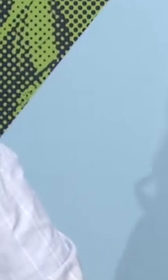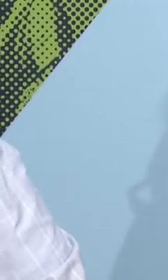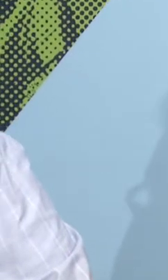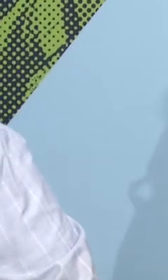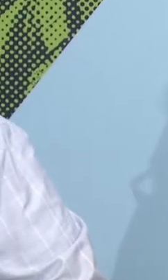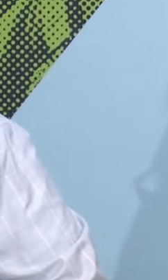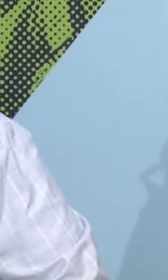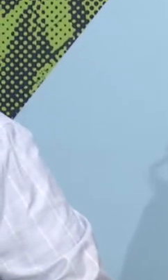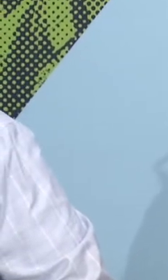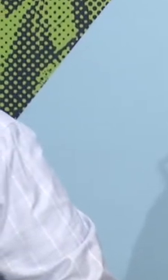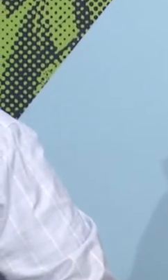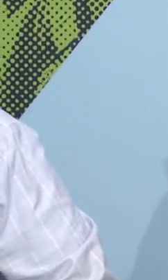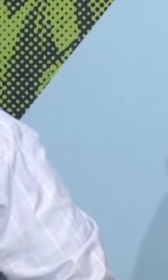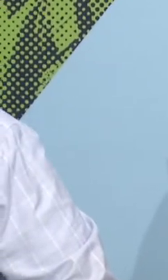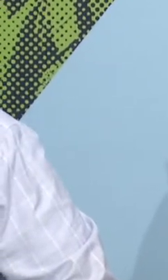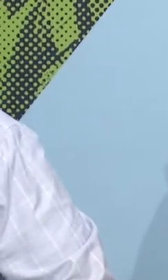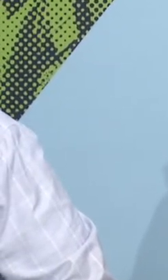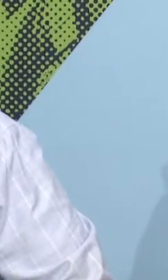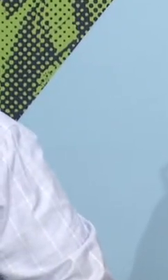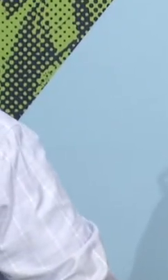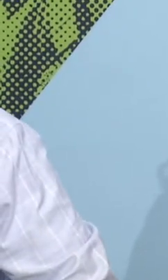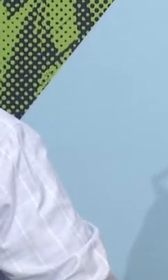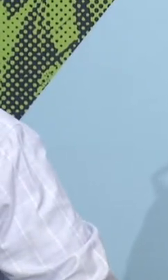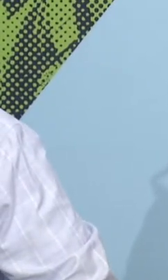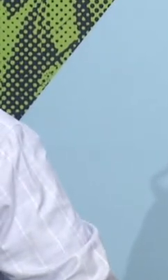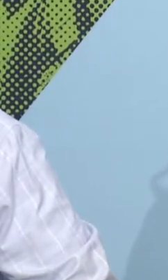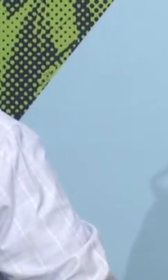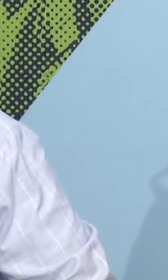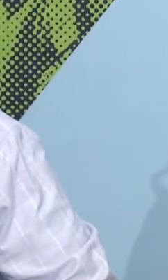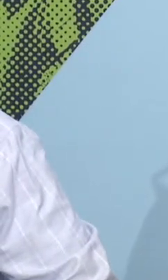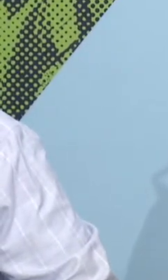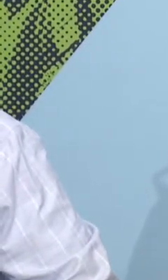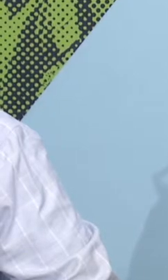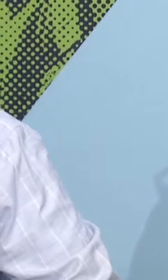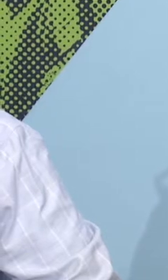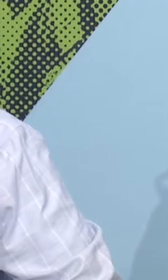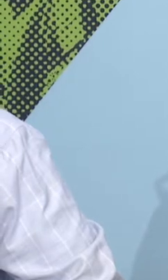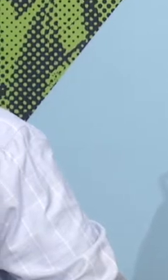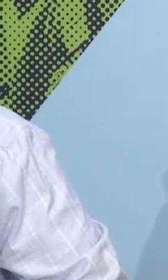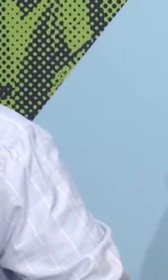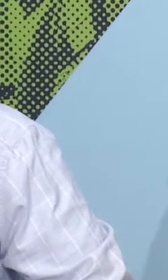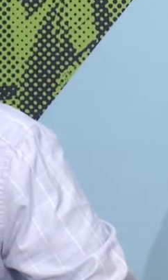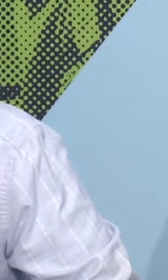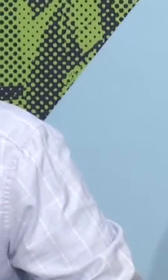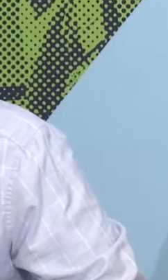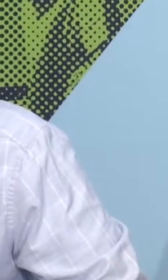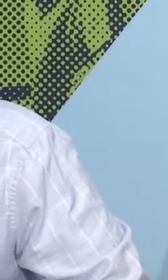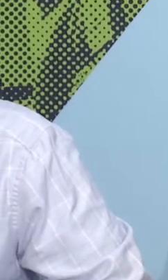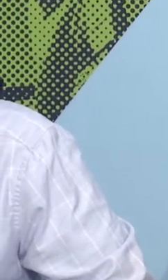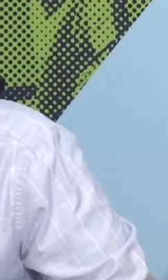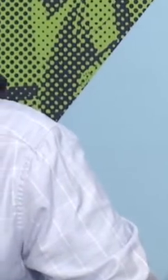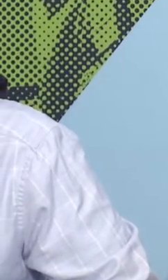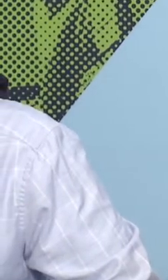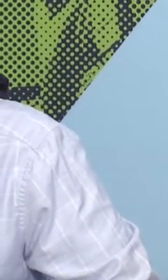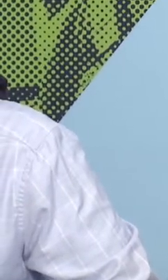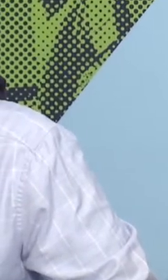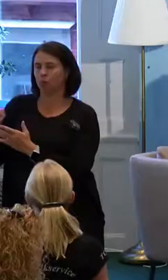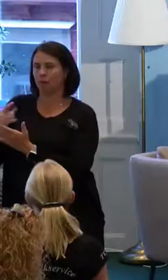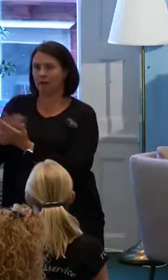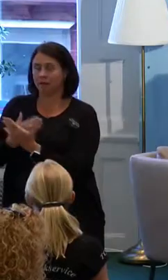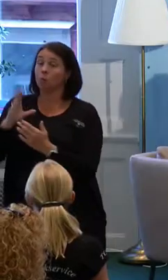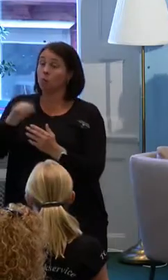här är jätteproblematiskt. Sen har vi ett problem då med outsiders, va? Alltså ungdomar utlandsfödda. Där måste politiken kanske gå in.